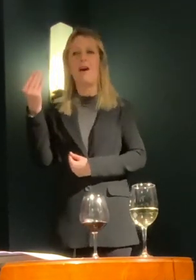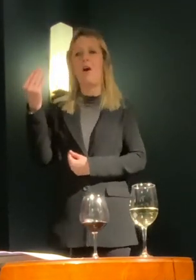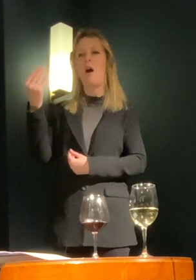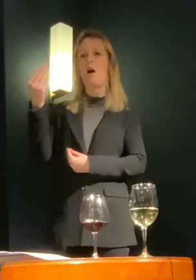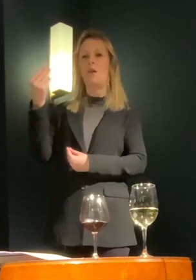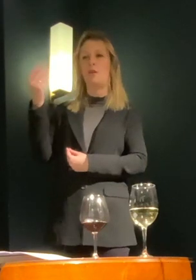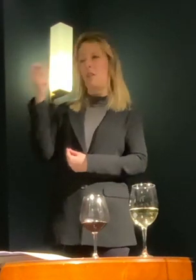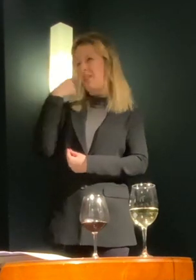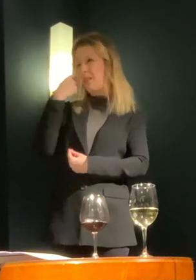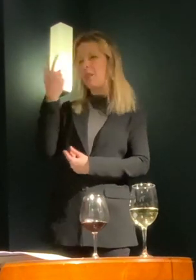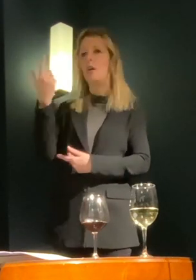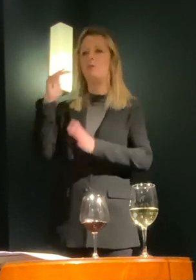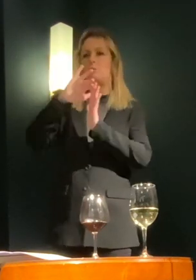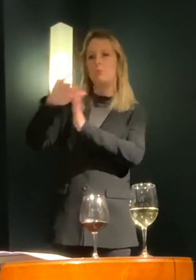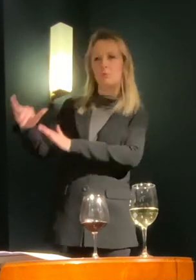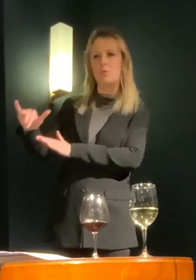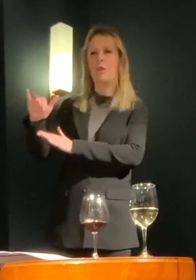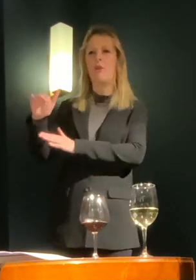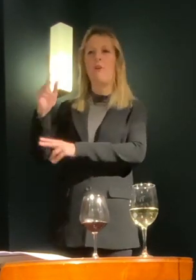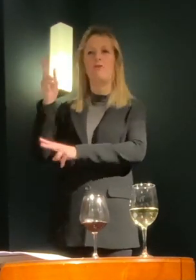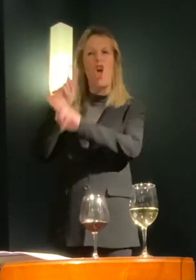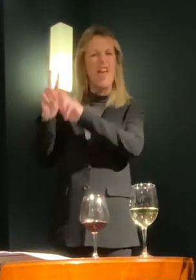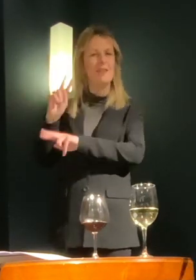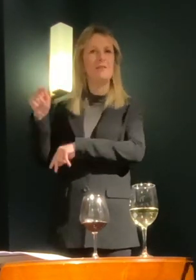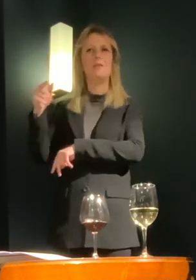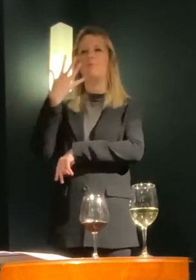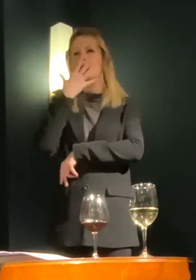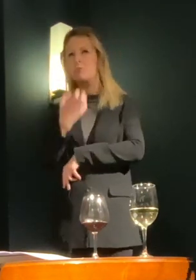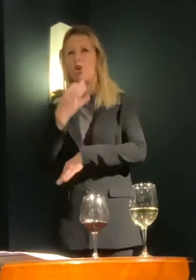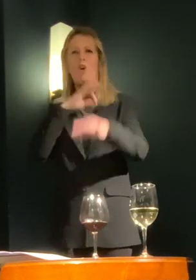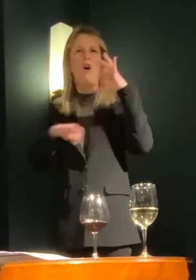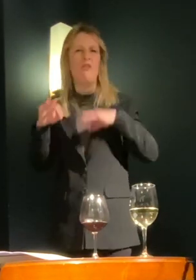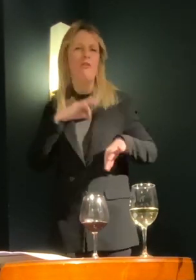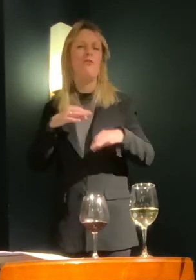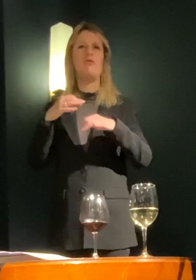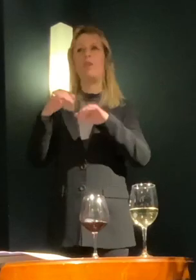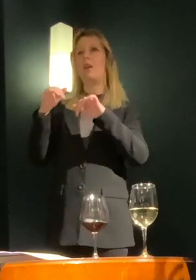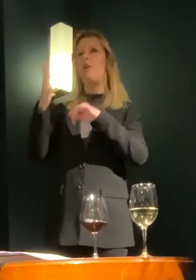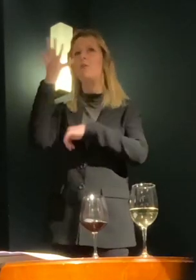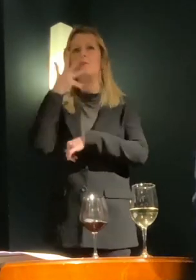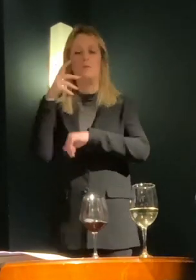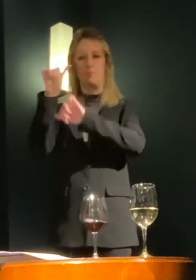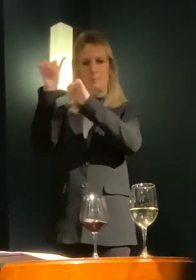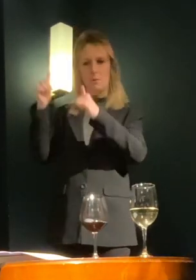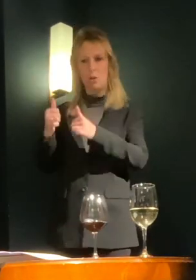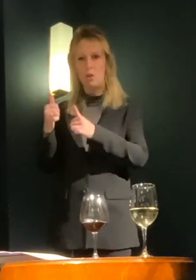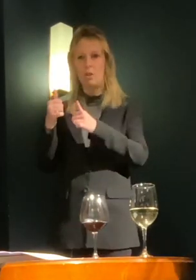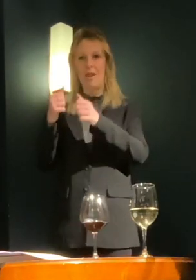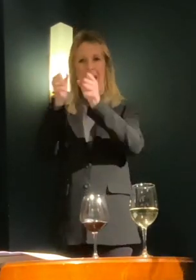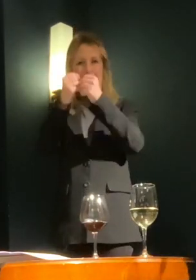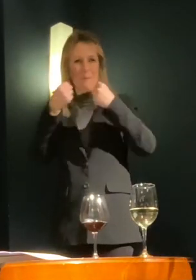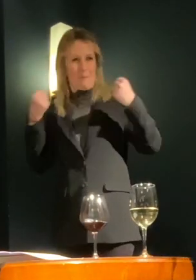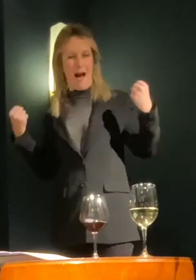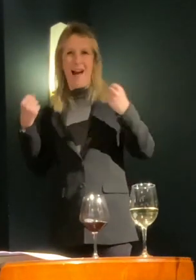bullizzato, marginalizzato, vittima di violenza, triste, che soffre, che cerca un modo di uscire da questo armadio e non ci